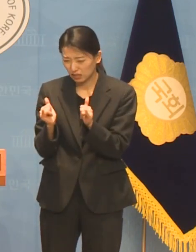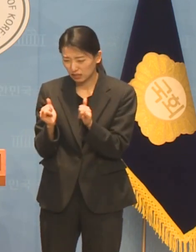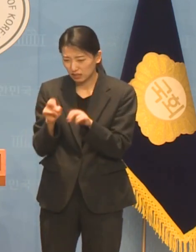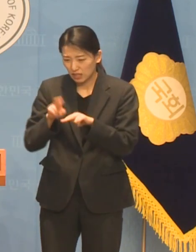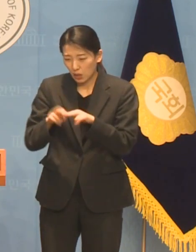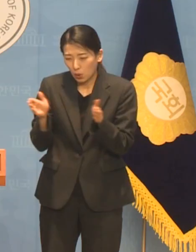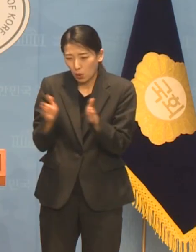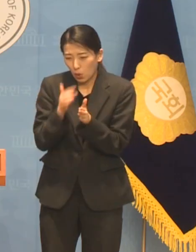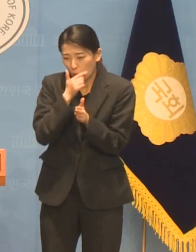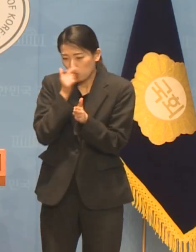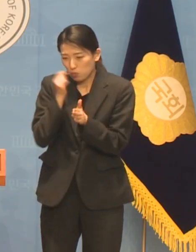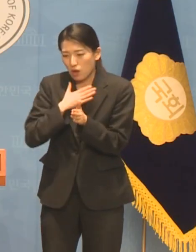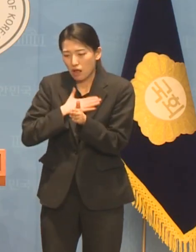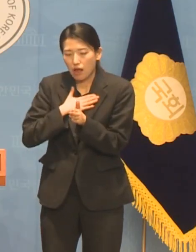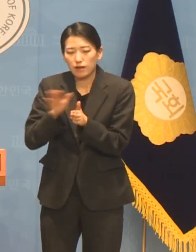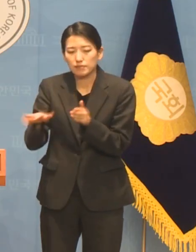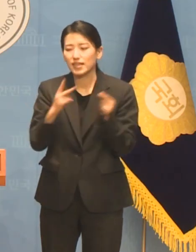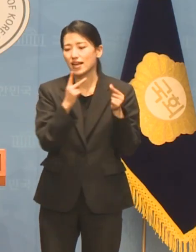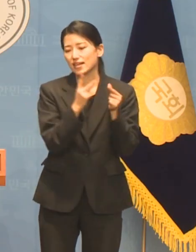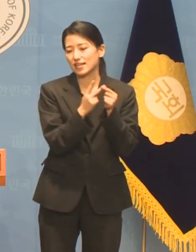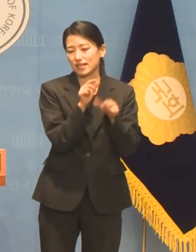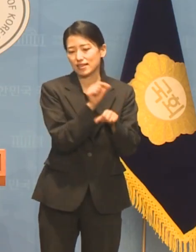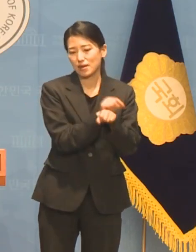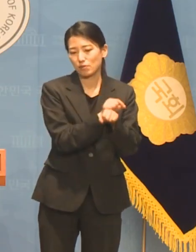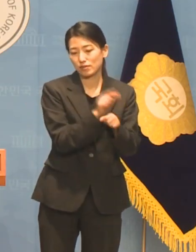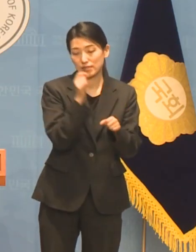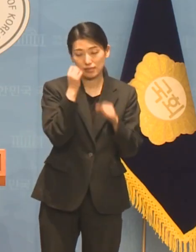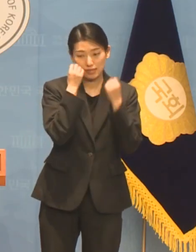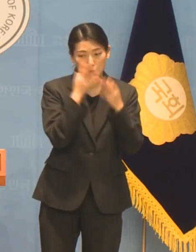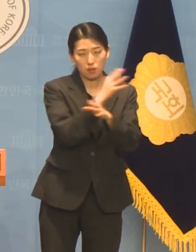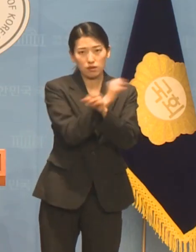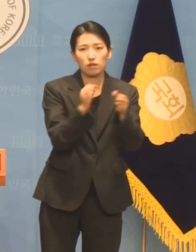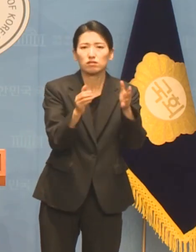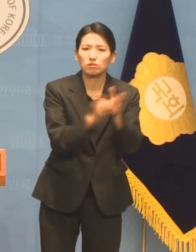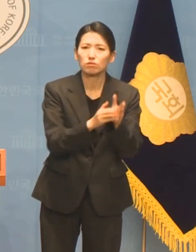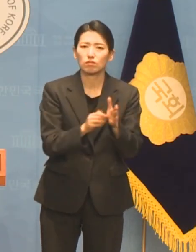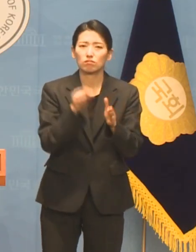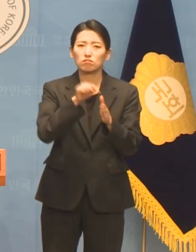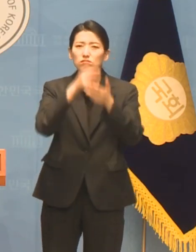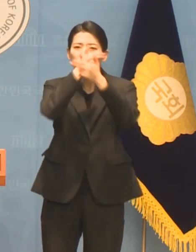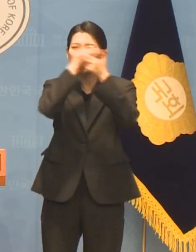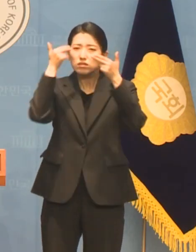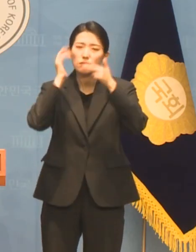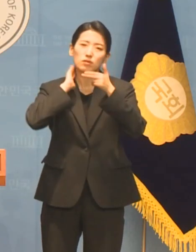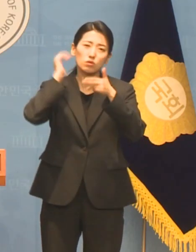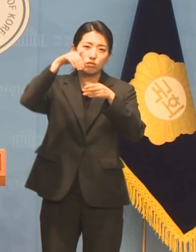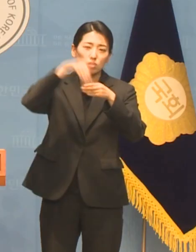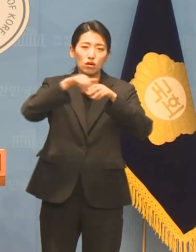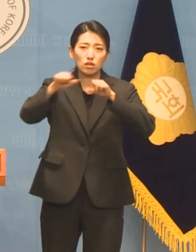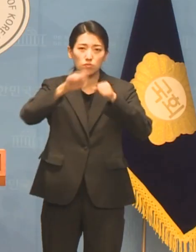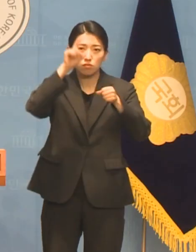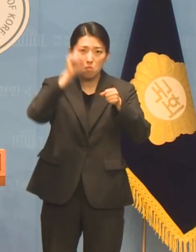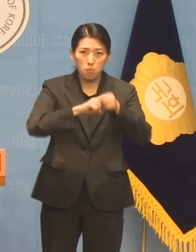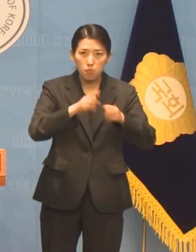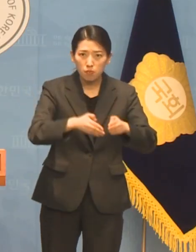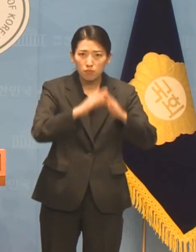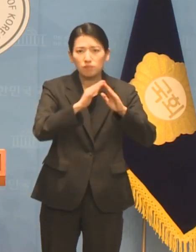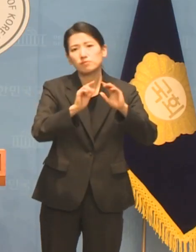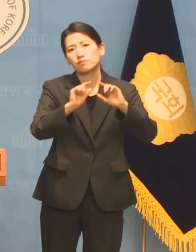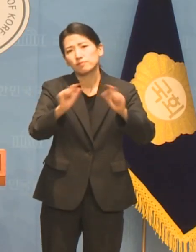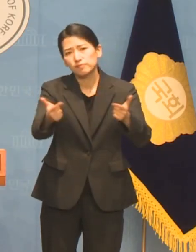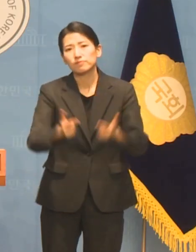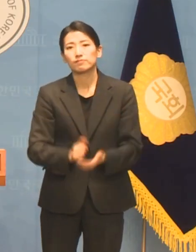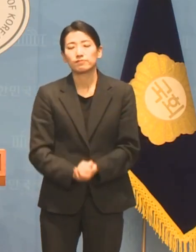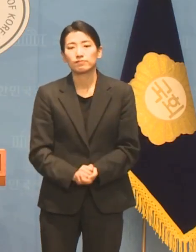민주당 제2당사입니다. 이재명 대표의 대선 준비와는 전혀 무관합니다. 민주당은 윤석열 대통령 탄핵 가능성